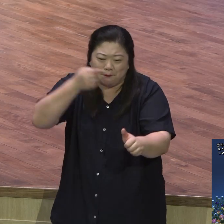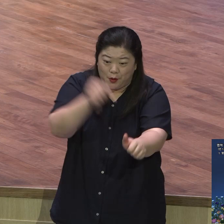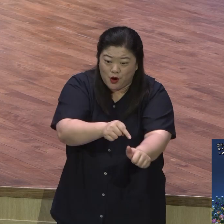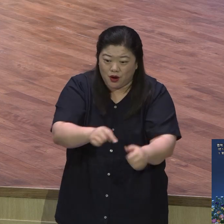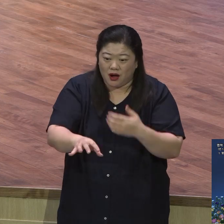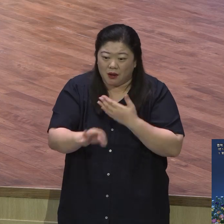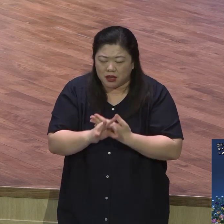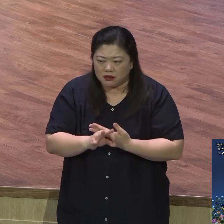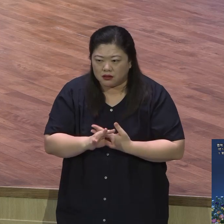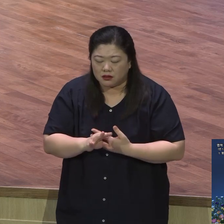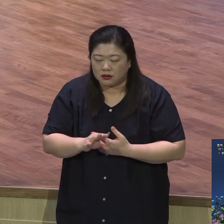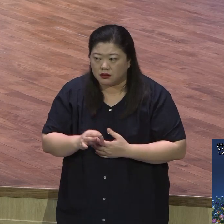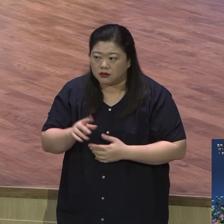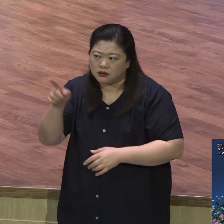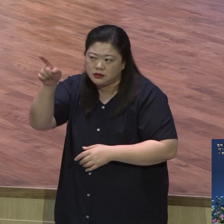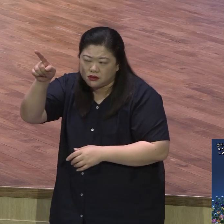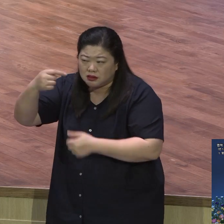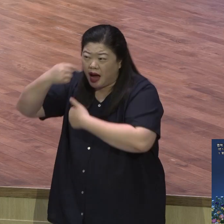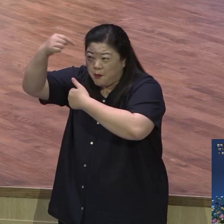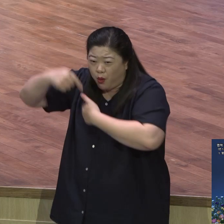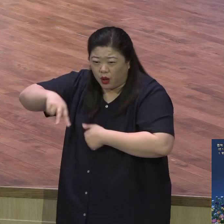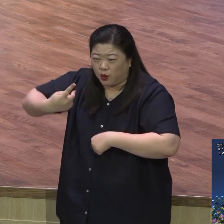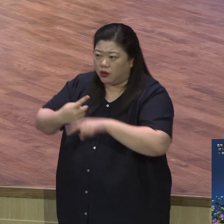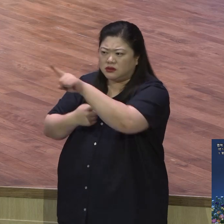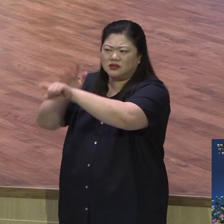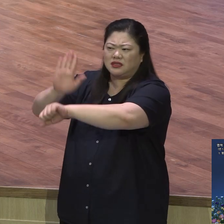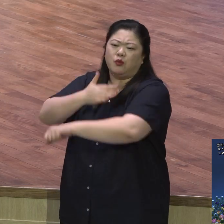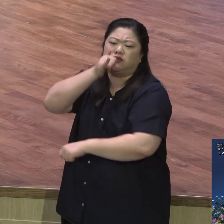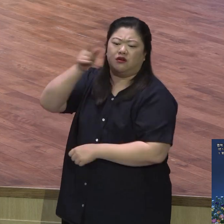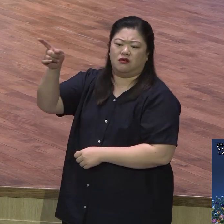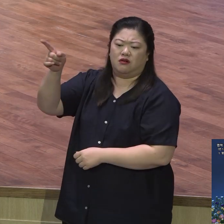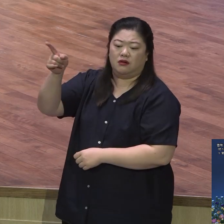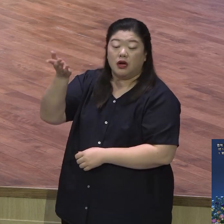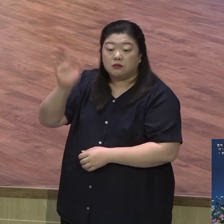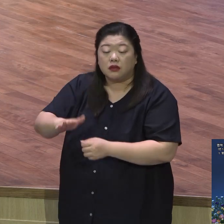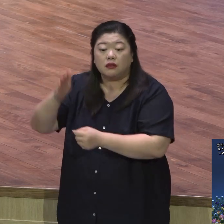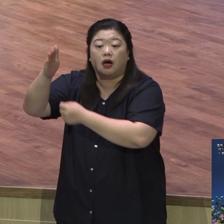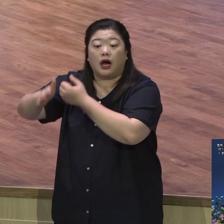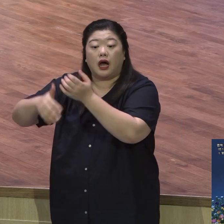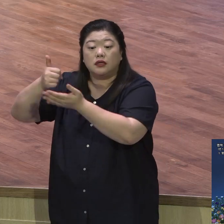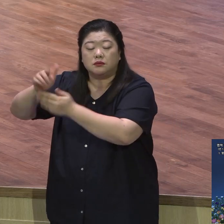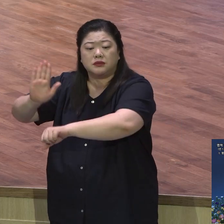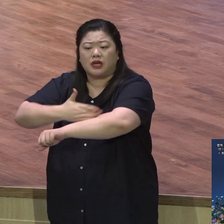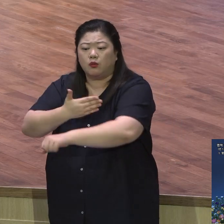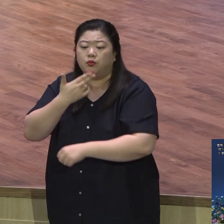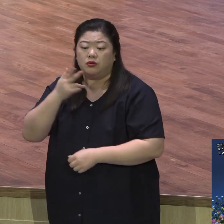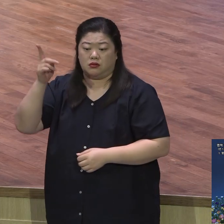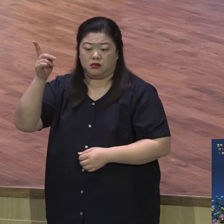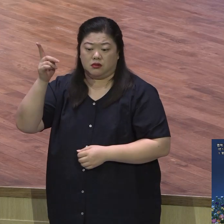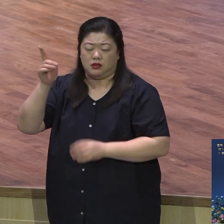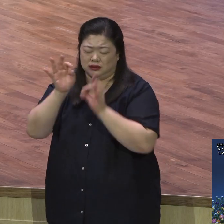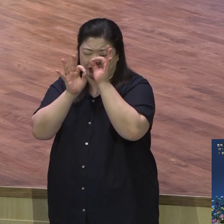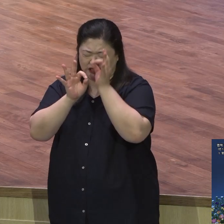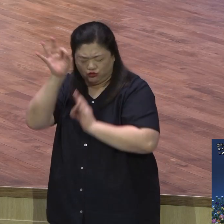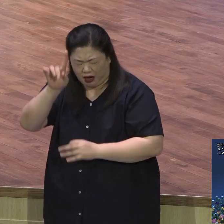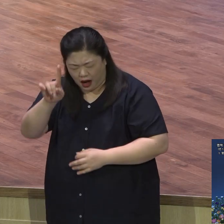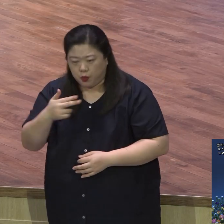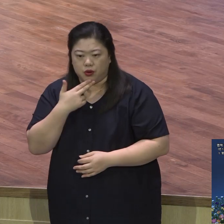전지전능하신 장조주 하나님 하나님의 명령 여기는 1.1액도 틀림이 없어요